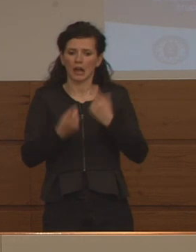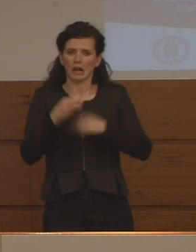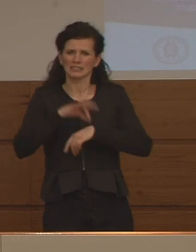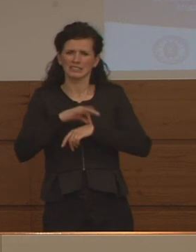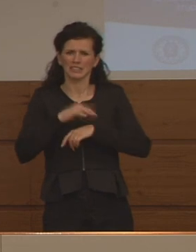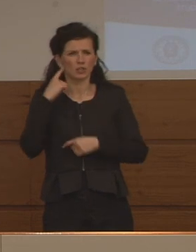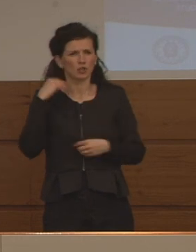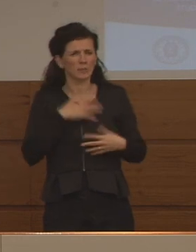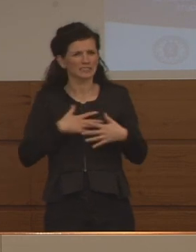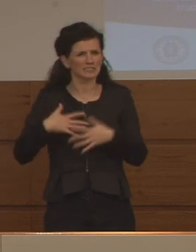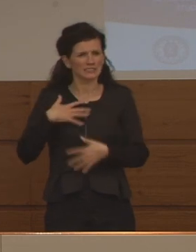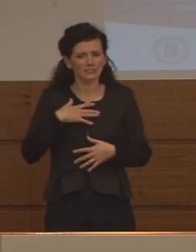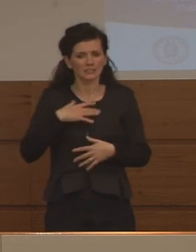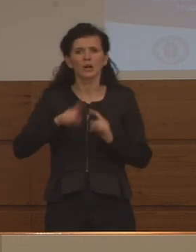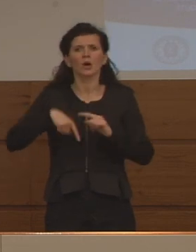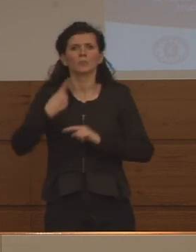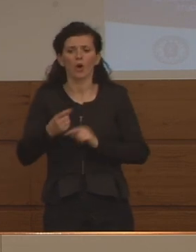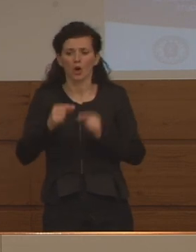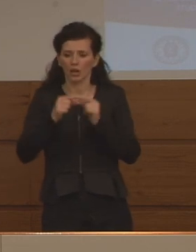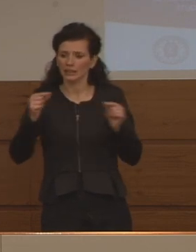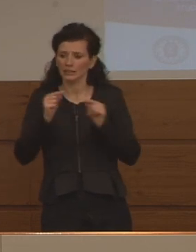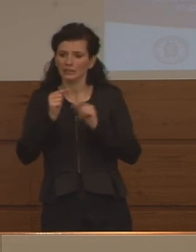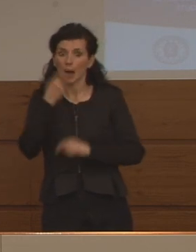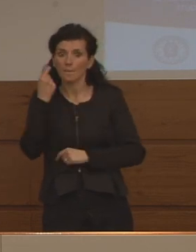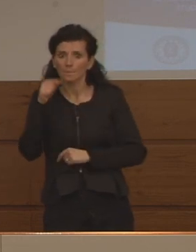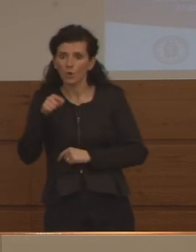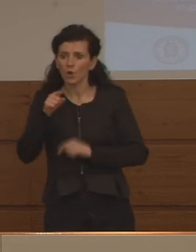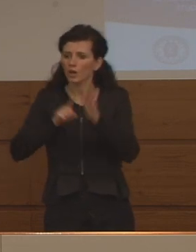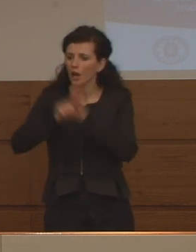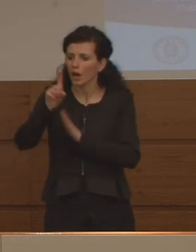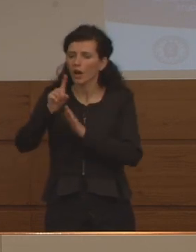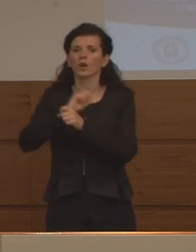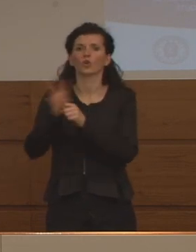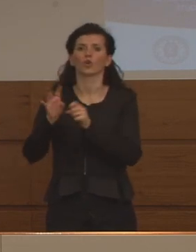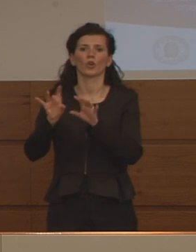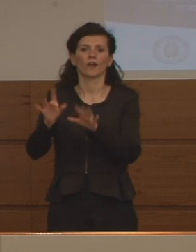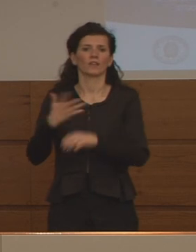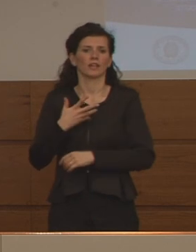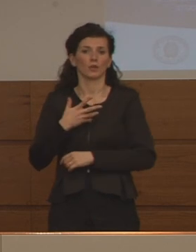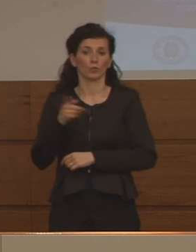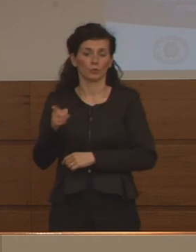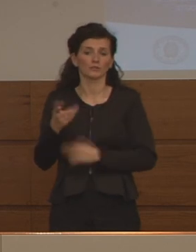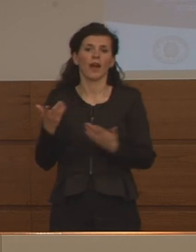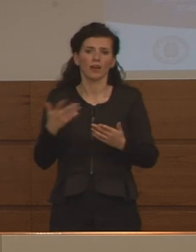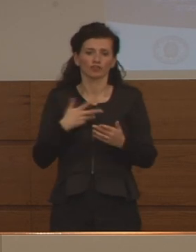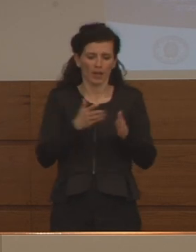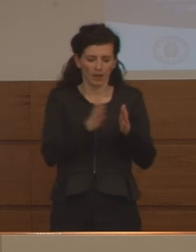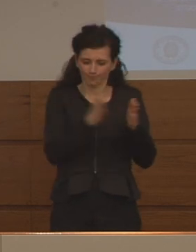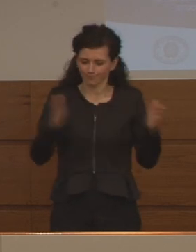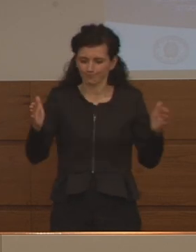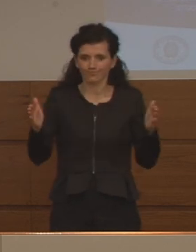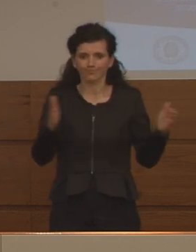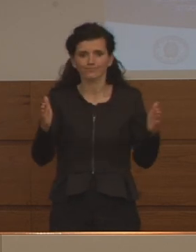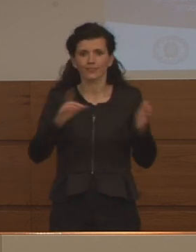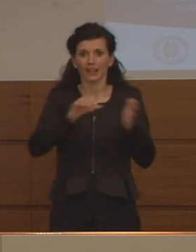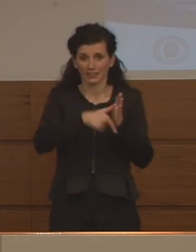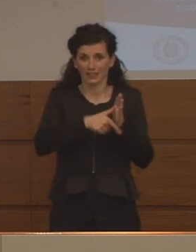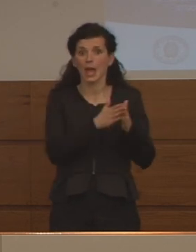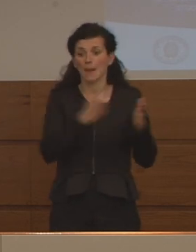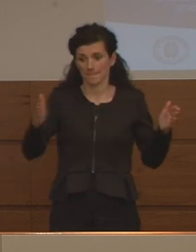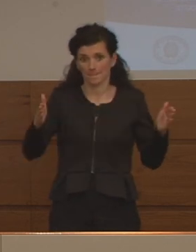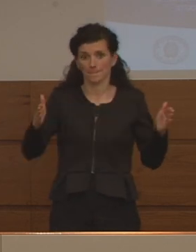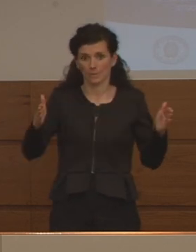tampone risulta essere positivo e chiaro che le misure di distanziamento